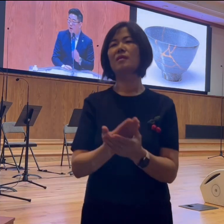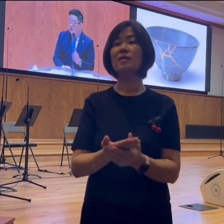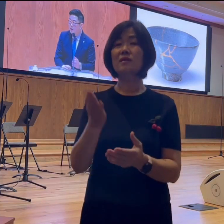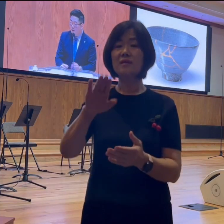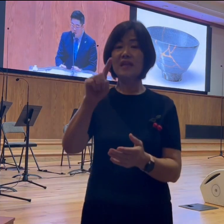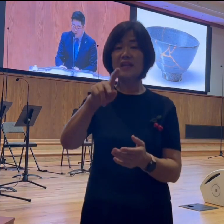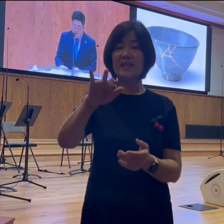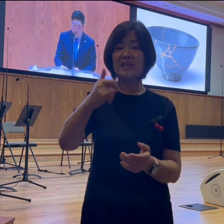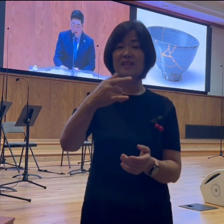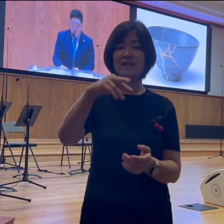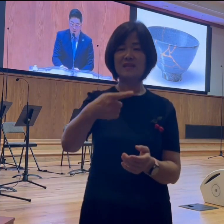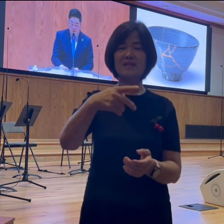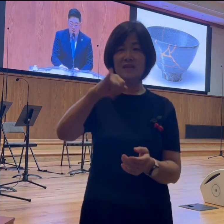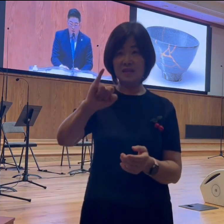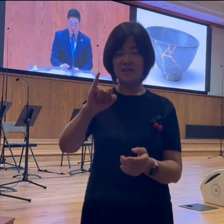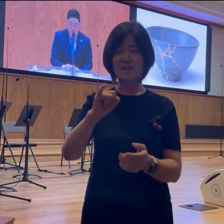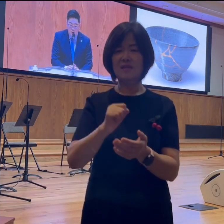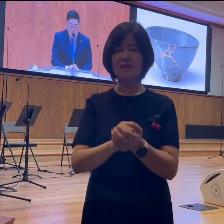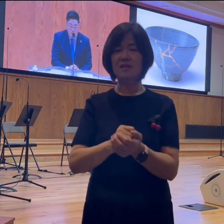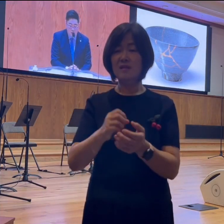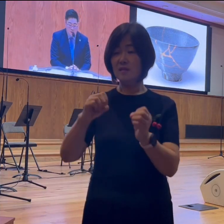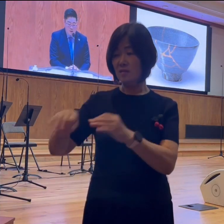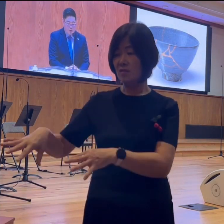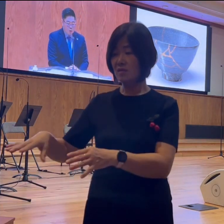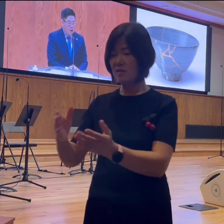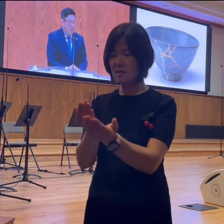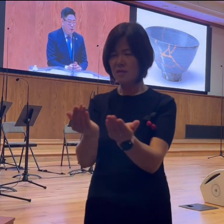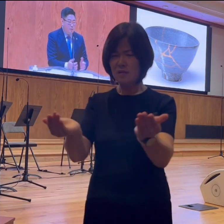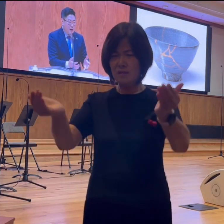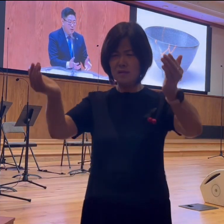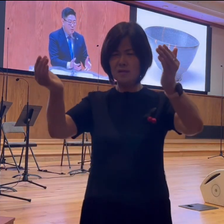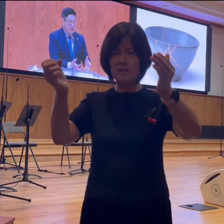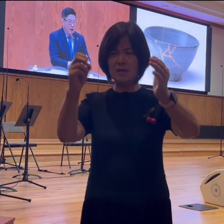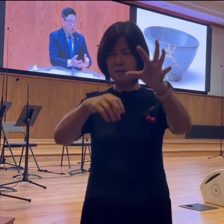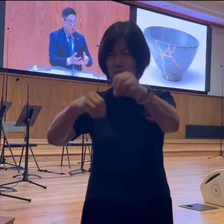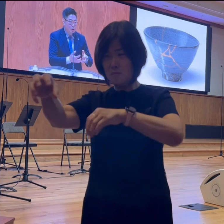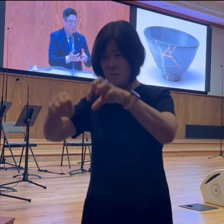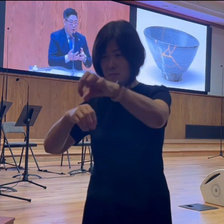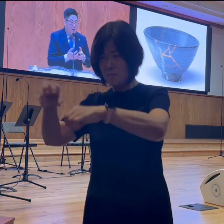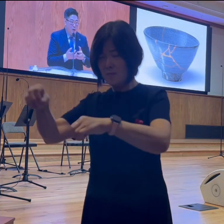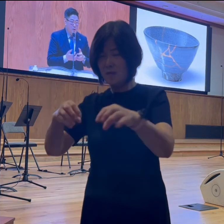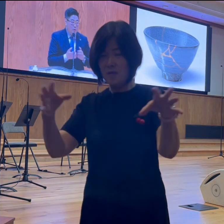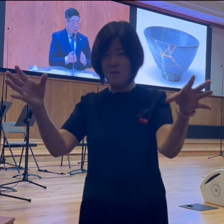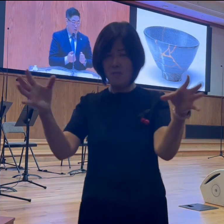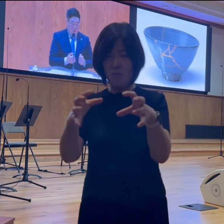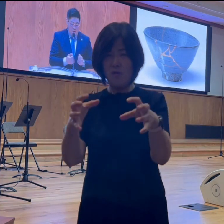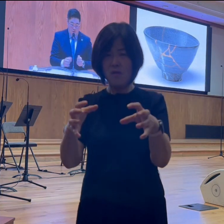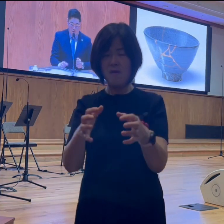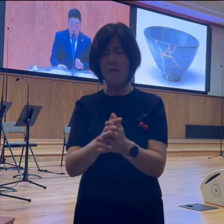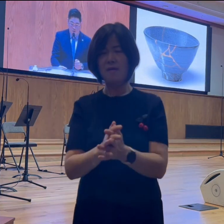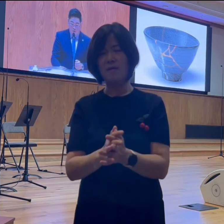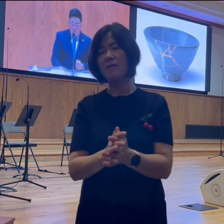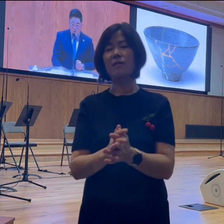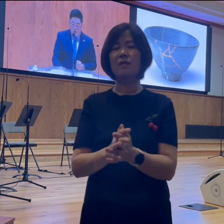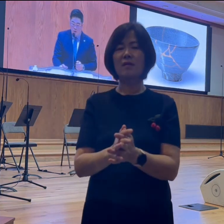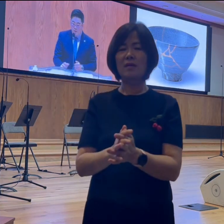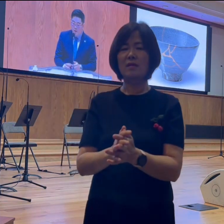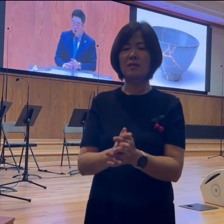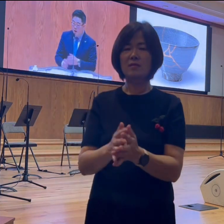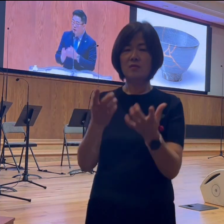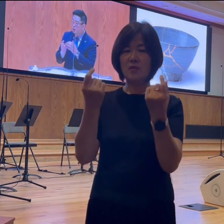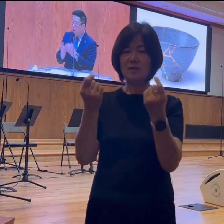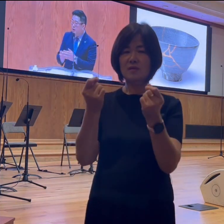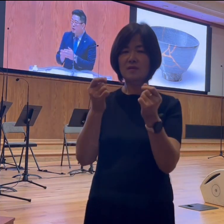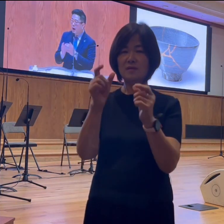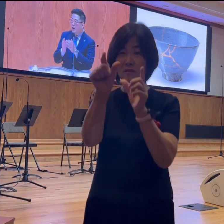이 긴스키는 떨어진 그 그릇의 조각들을 빠짐없이 다 주워 담는 것까지는 똑같아요. 동일하지만